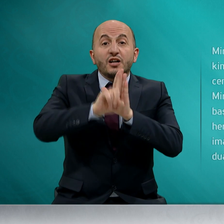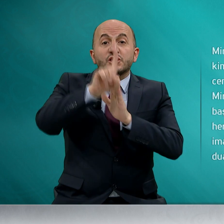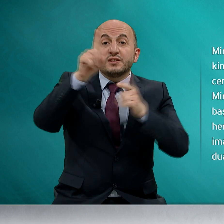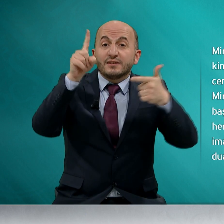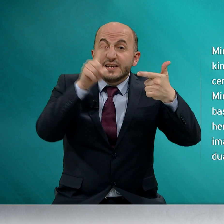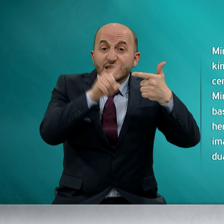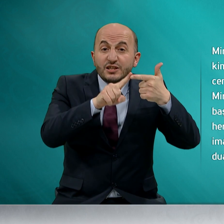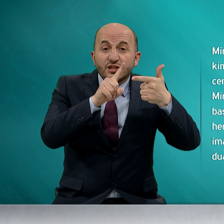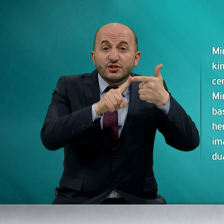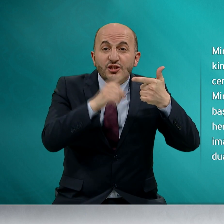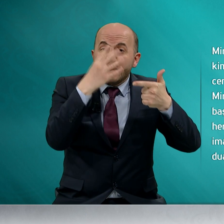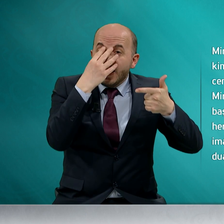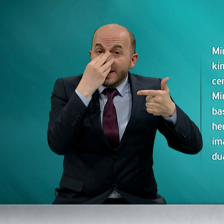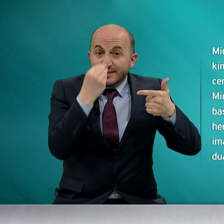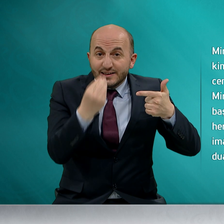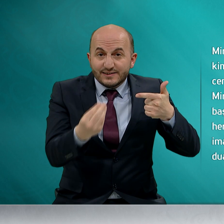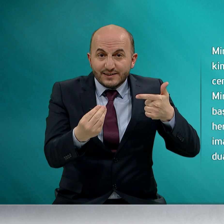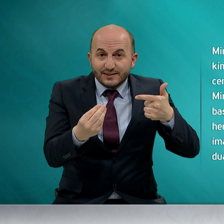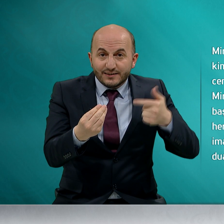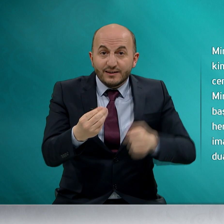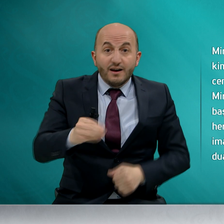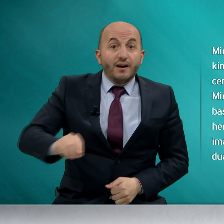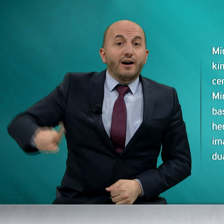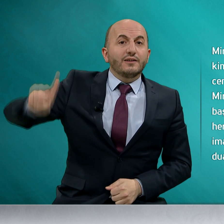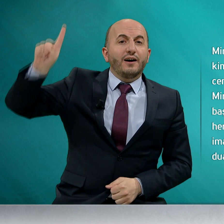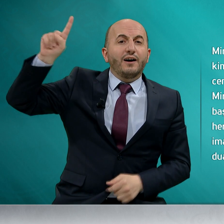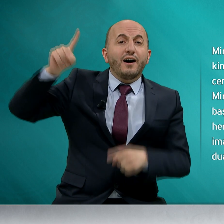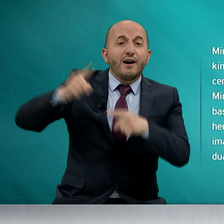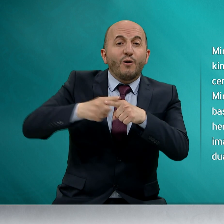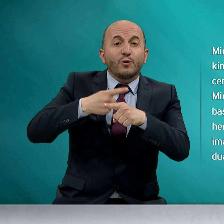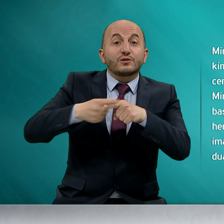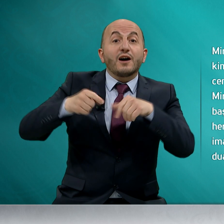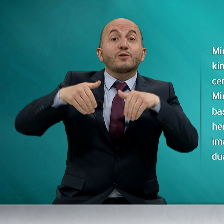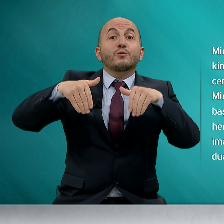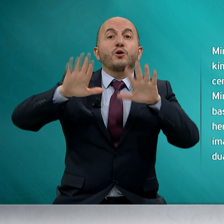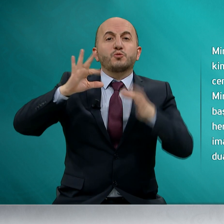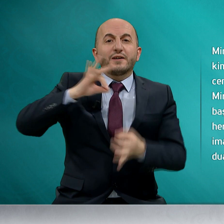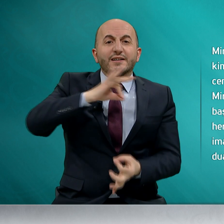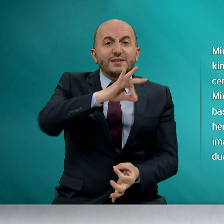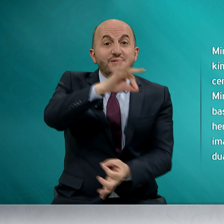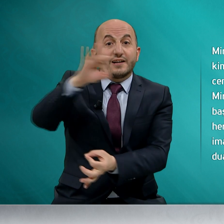Miracın ikinci hediyesi, Allah'a ortak koşmayan